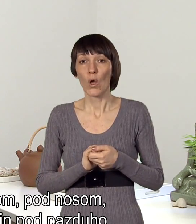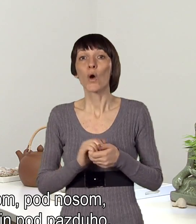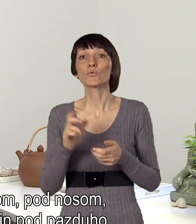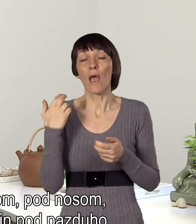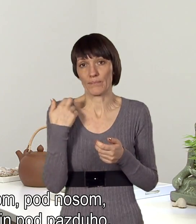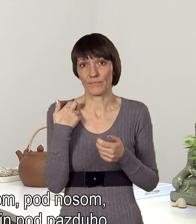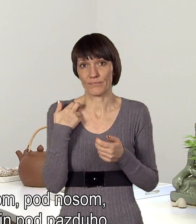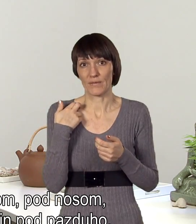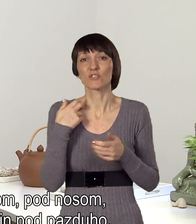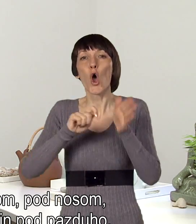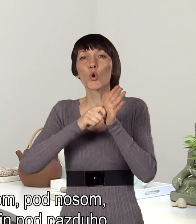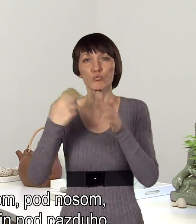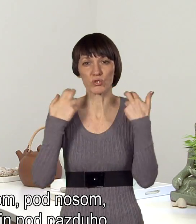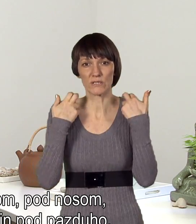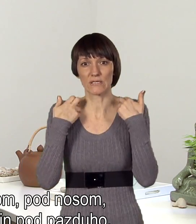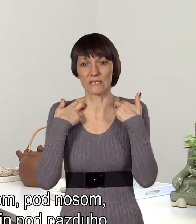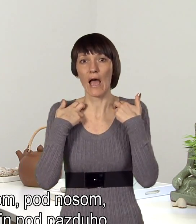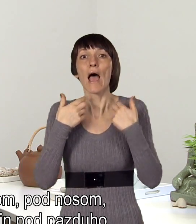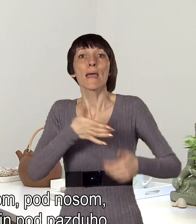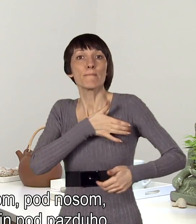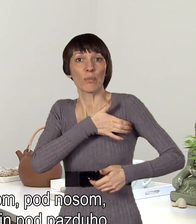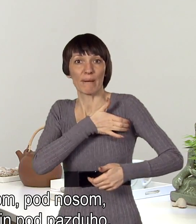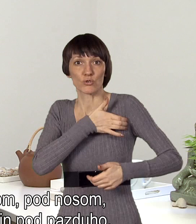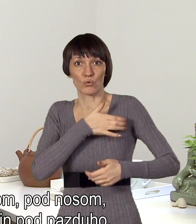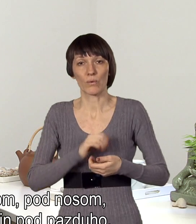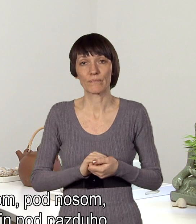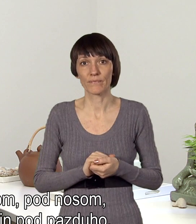na ključnici in pod pazduho.